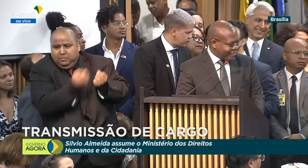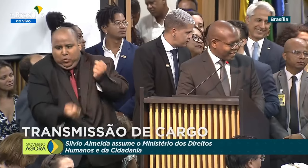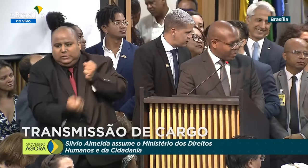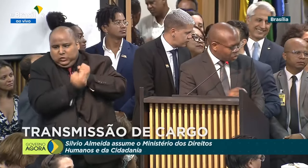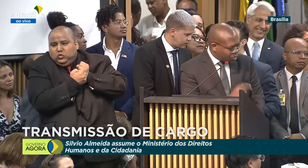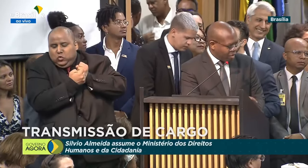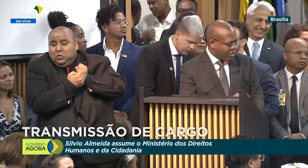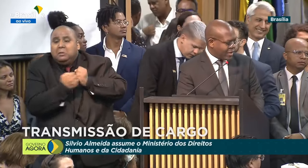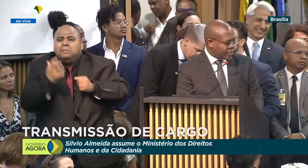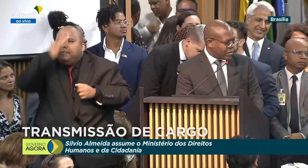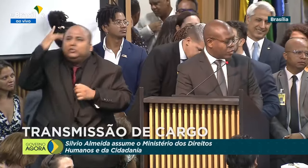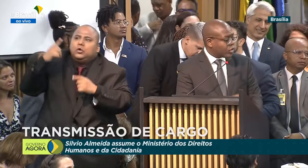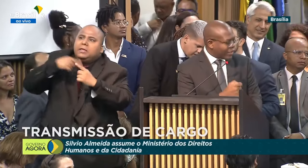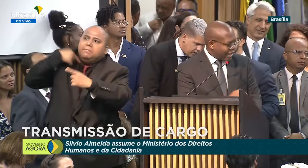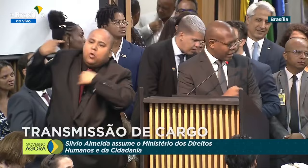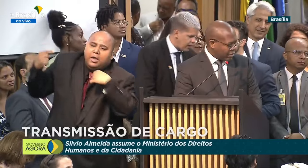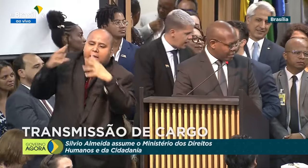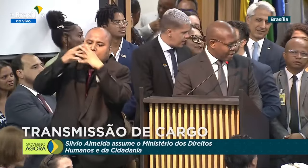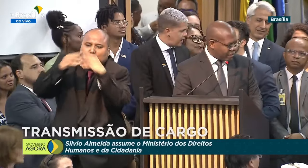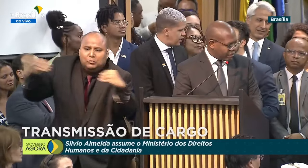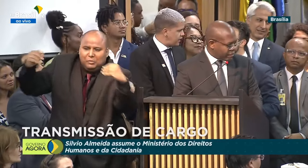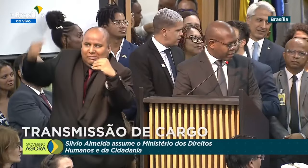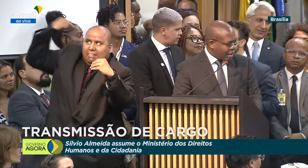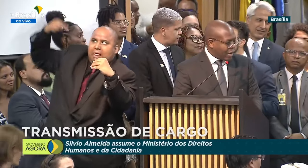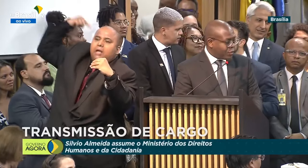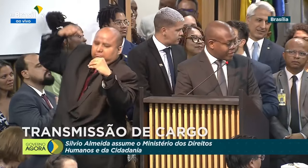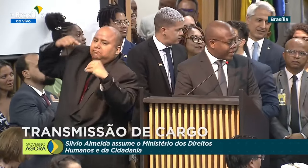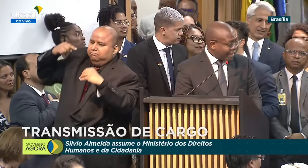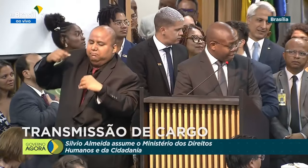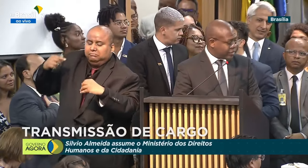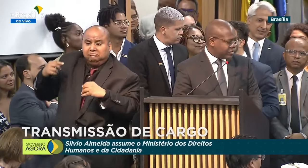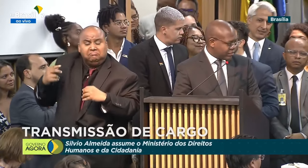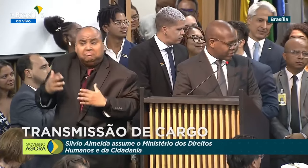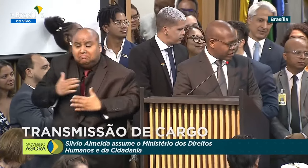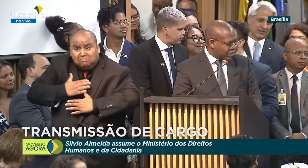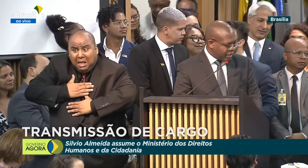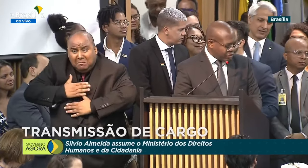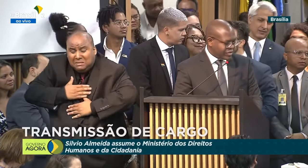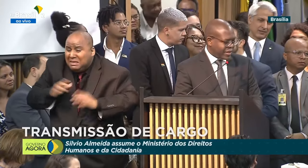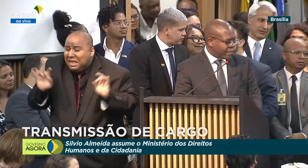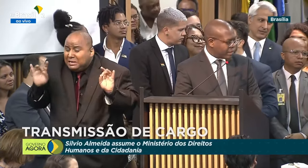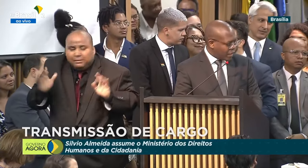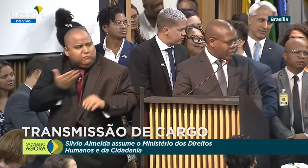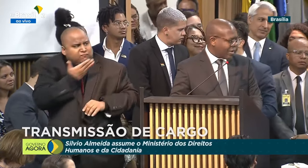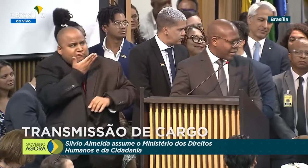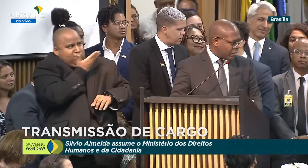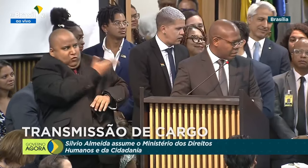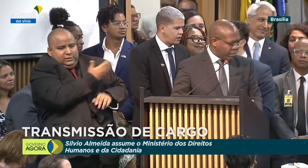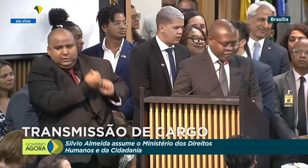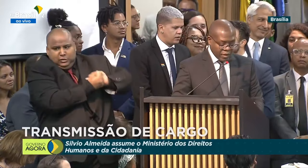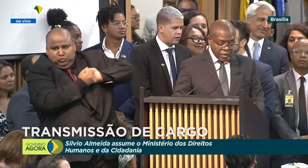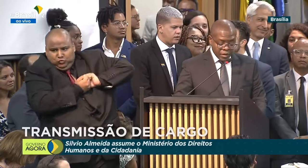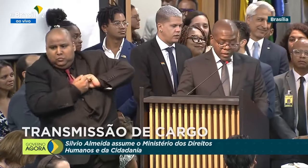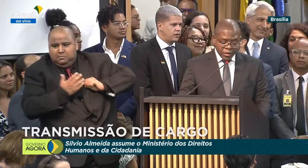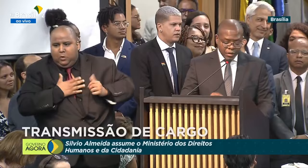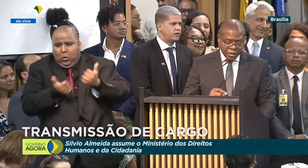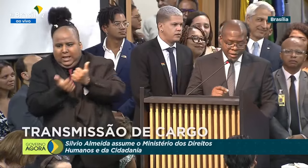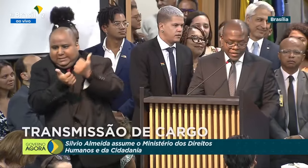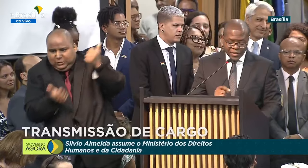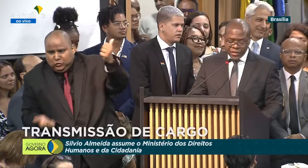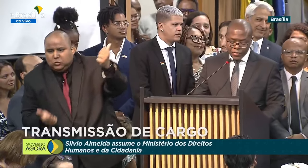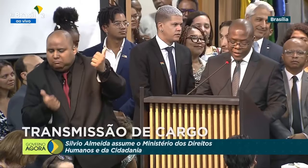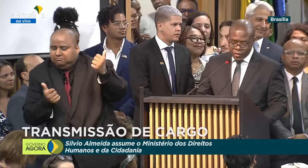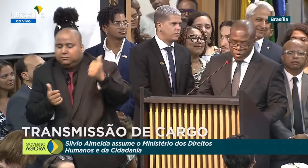que muito me honra muito obrigado meu mano é um privilégio ter você ao meu lado